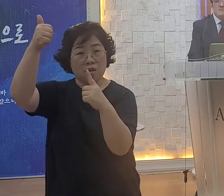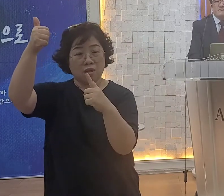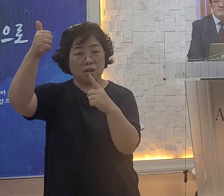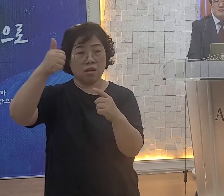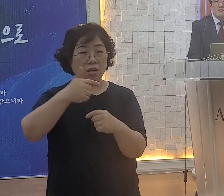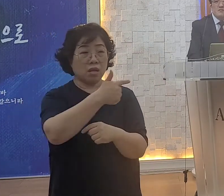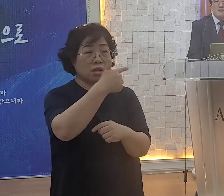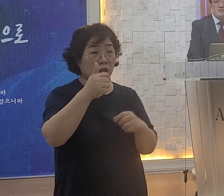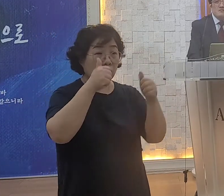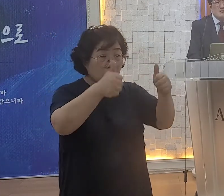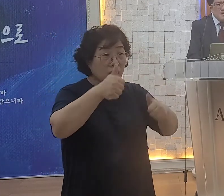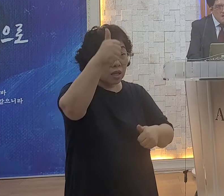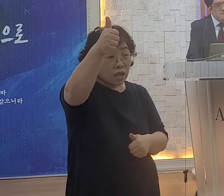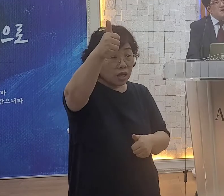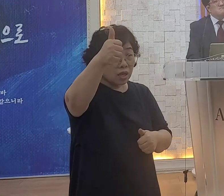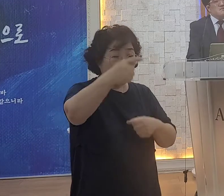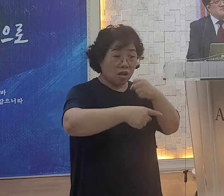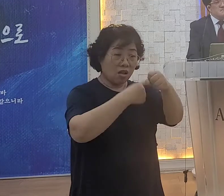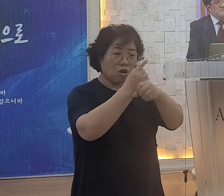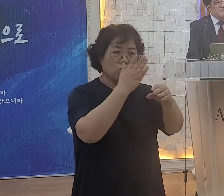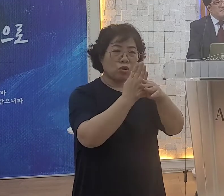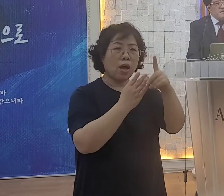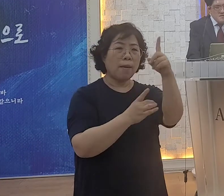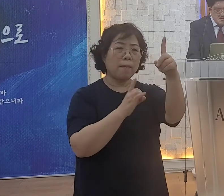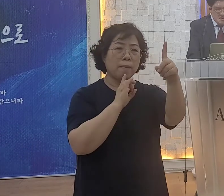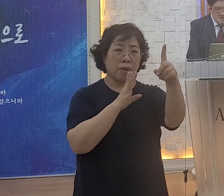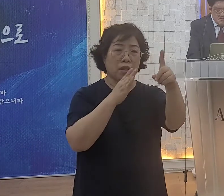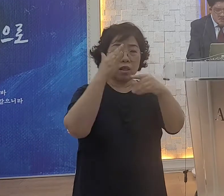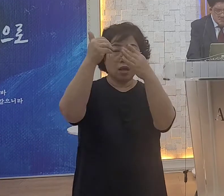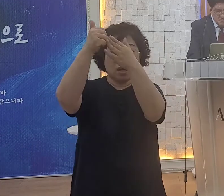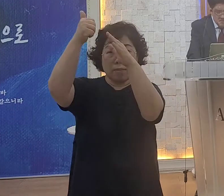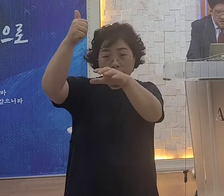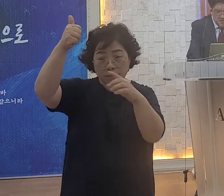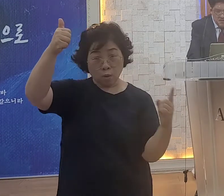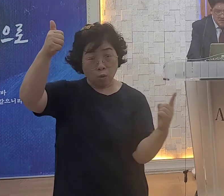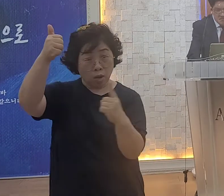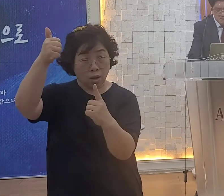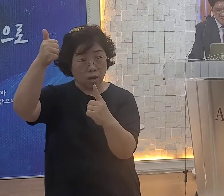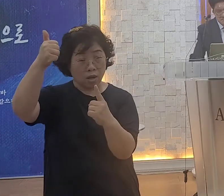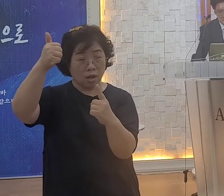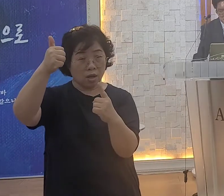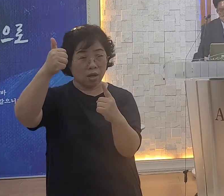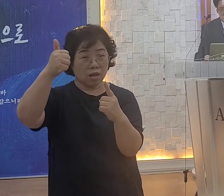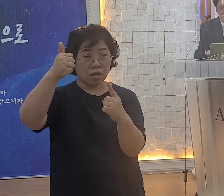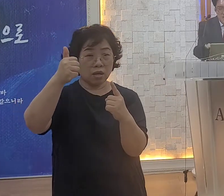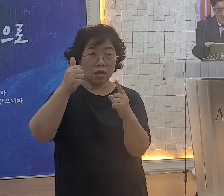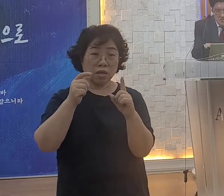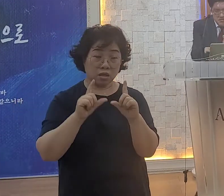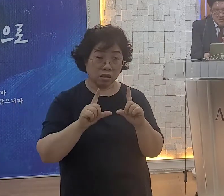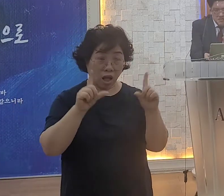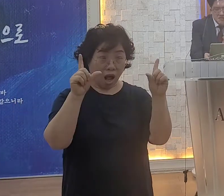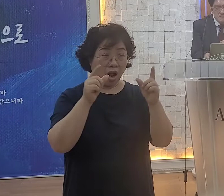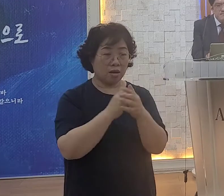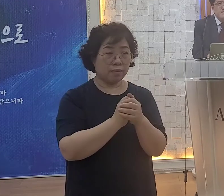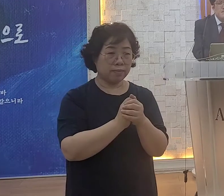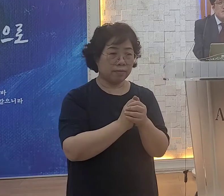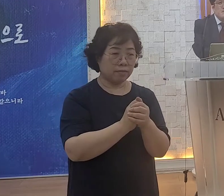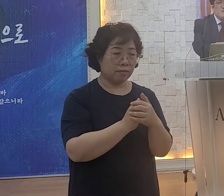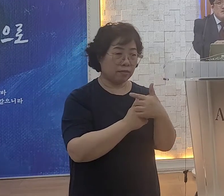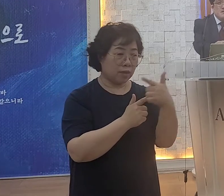그럽니다. 1년에 딱 한 번 갈 수 있어요. 자, 여러분, 그날이 되면